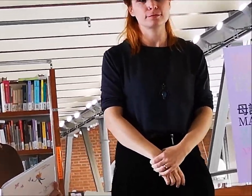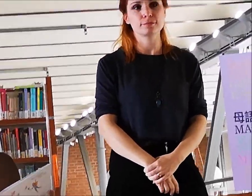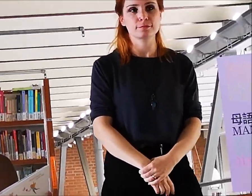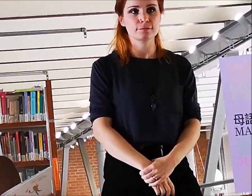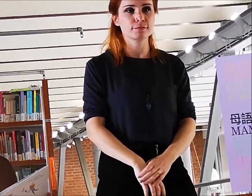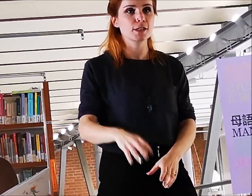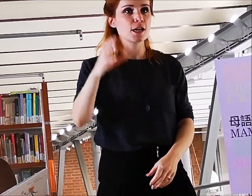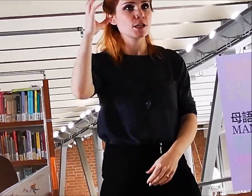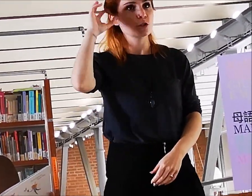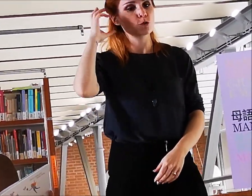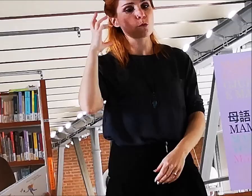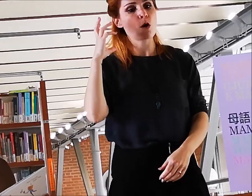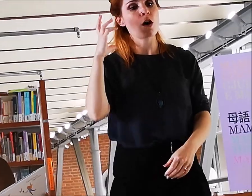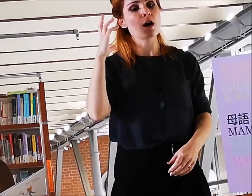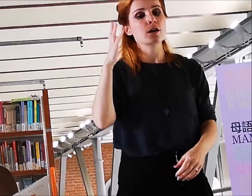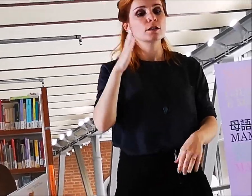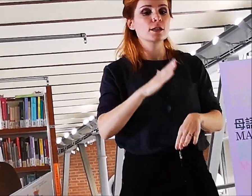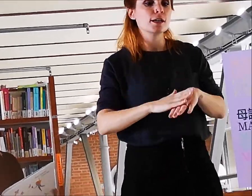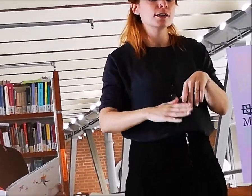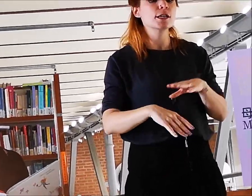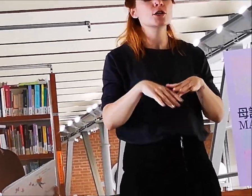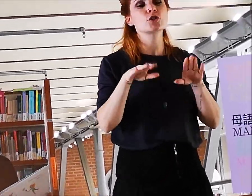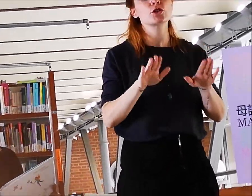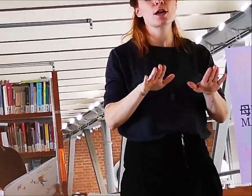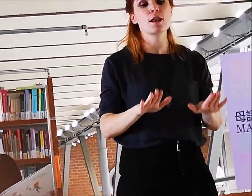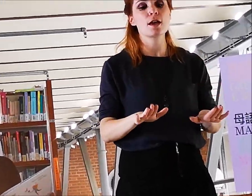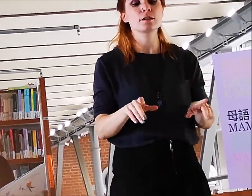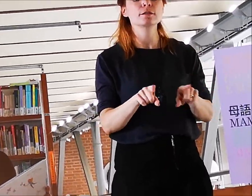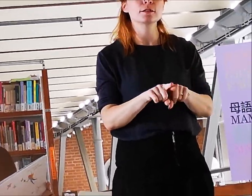I suoni lisci e lenti delle mani tra i capelli.